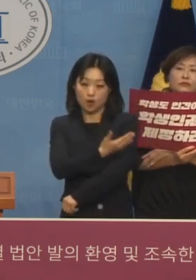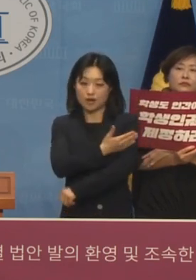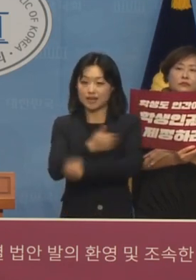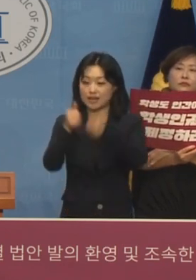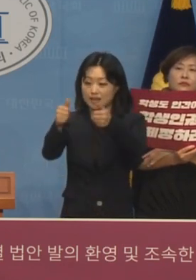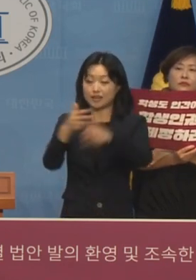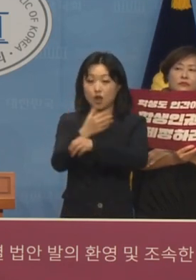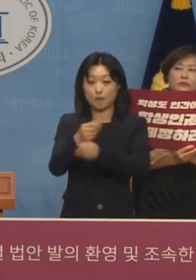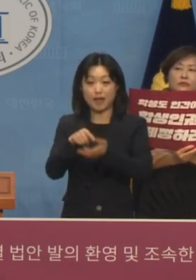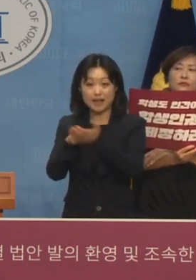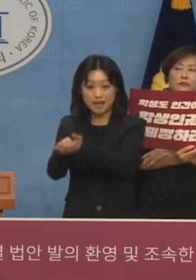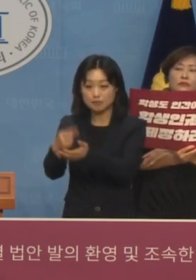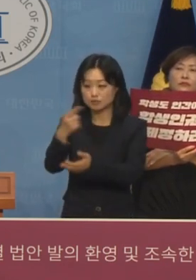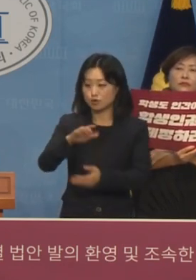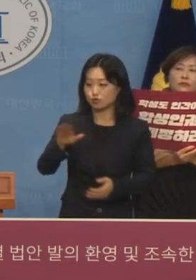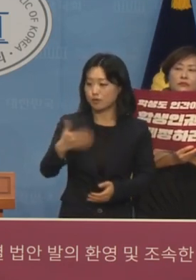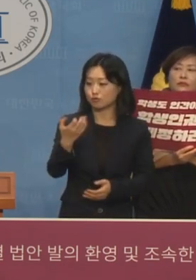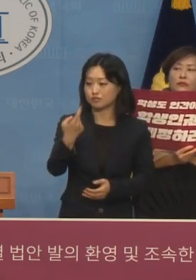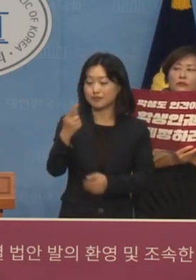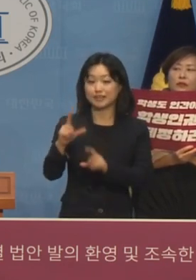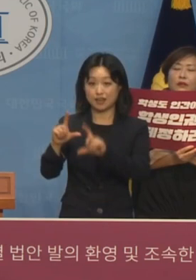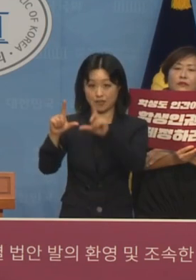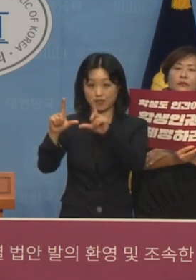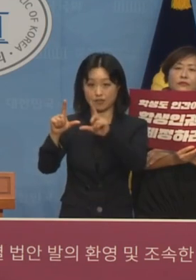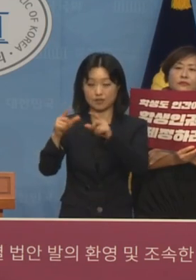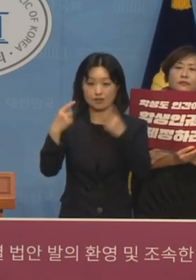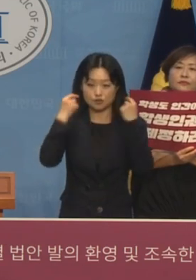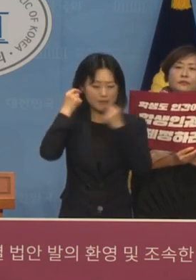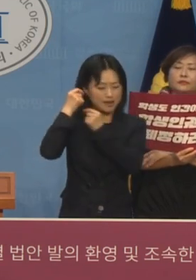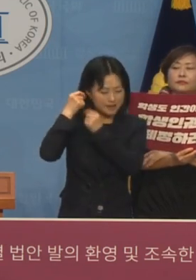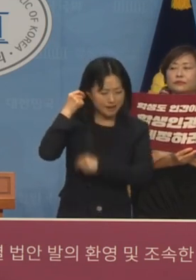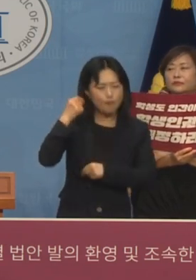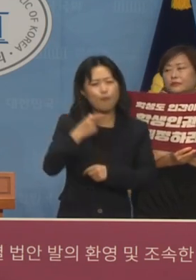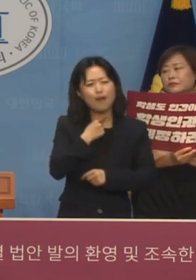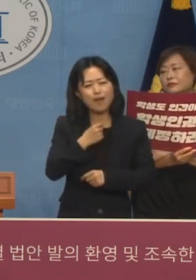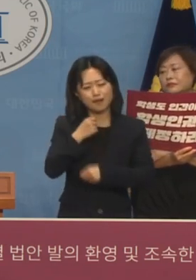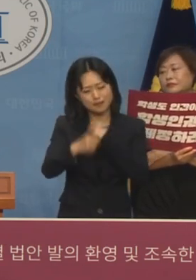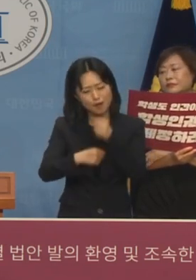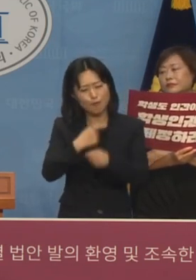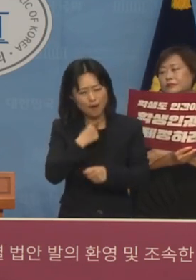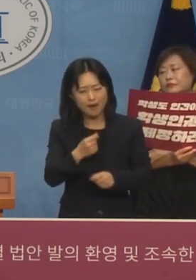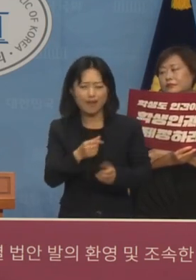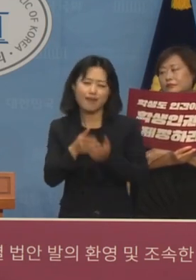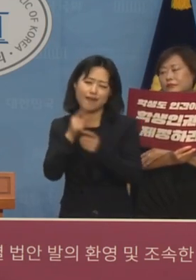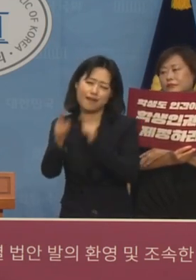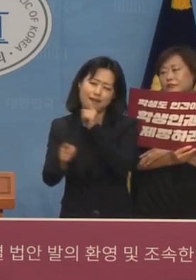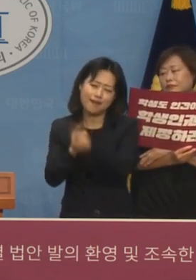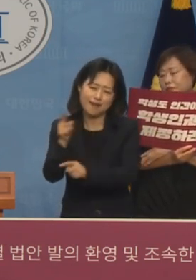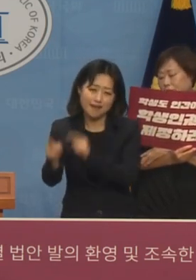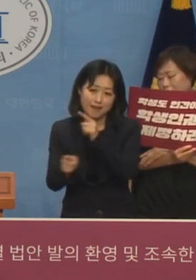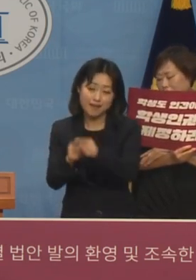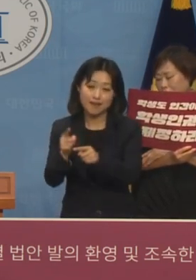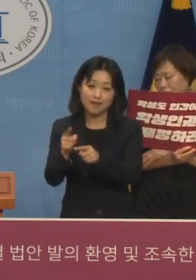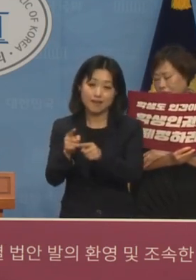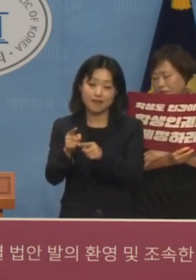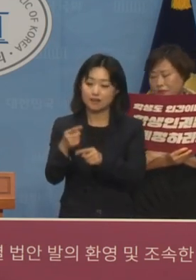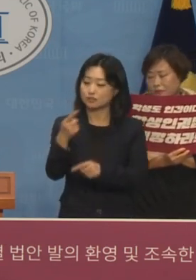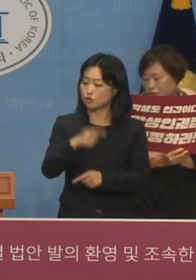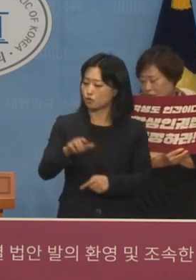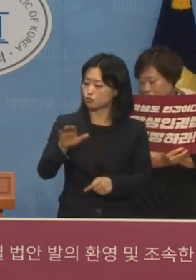게 1991년 두발 자유 요구 등 청소년 인권운동의 목소리가 본격적으로 대두한